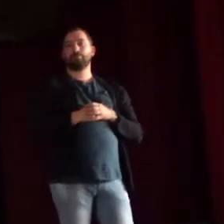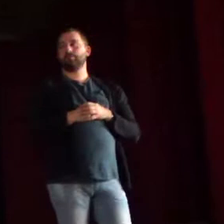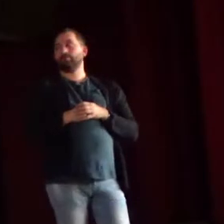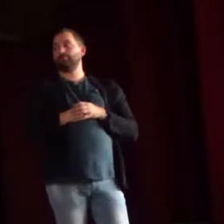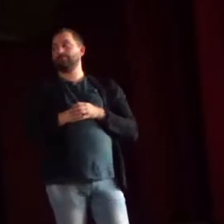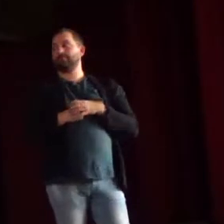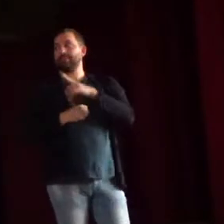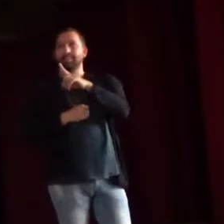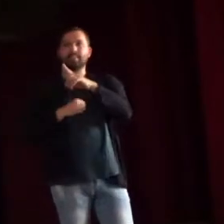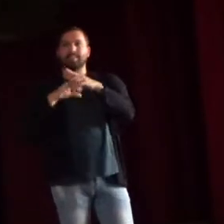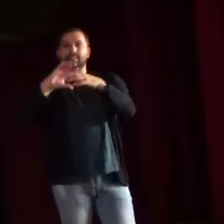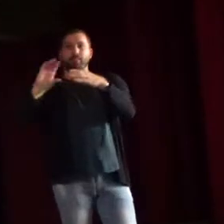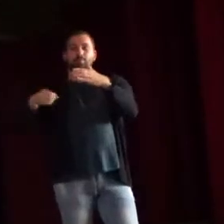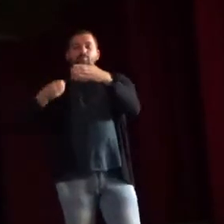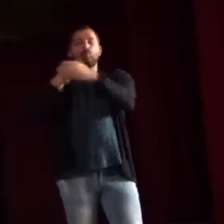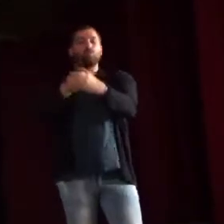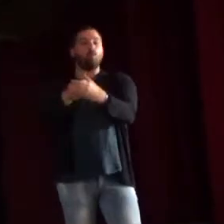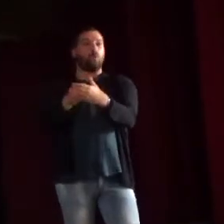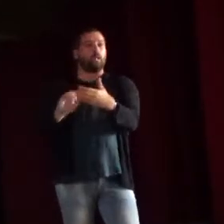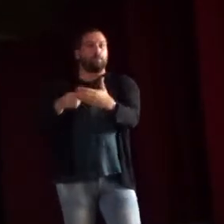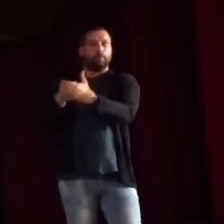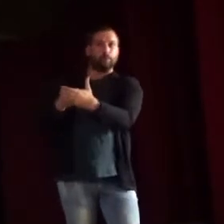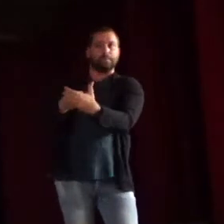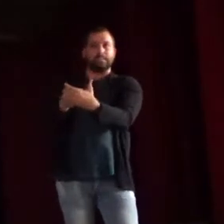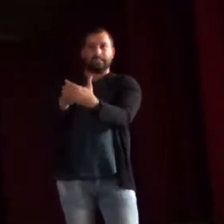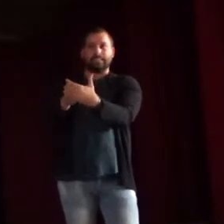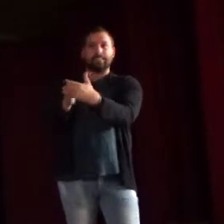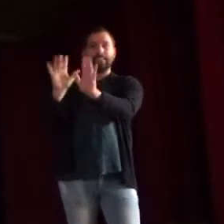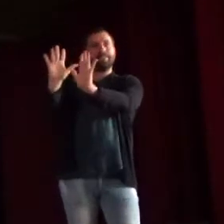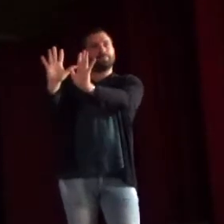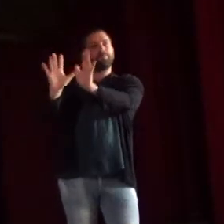J'en ai entendu une là. C'est des grands qui me disent ça. Je reviens.